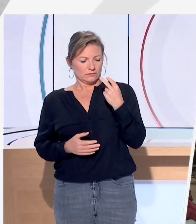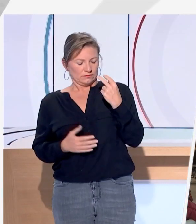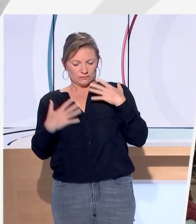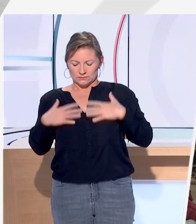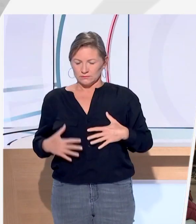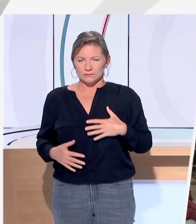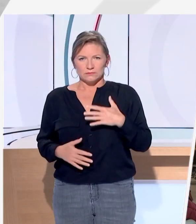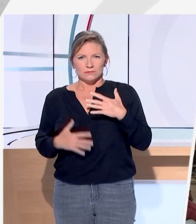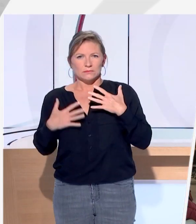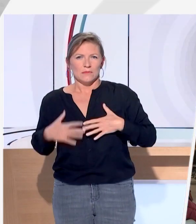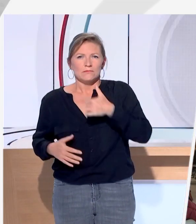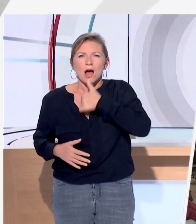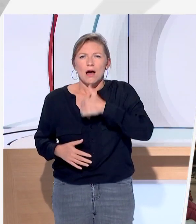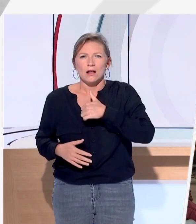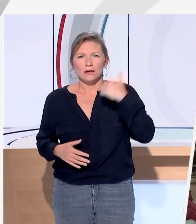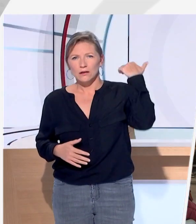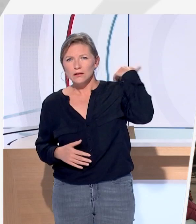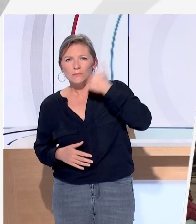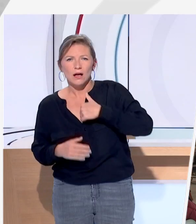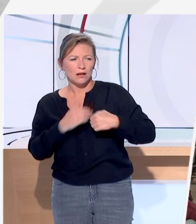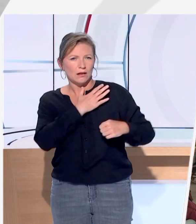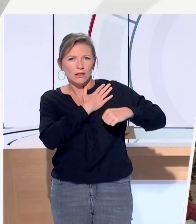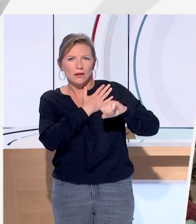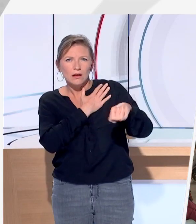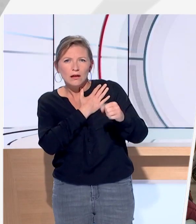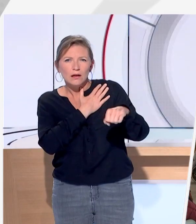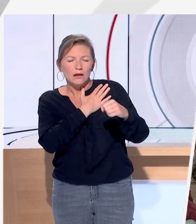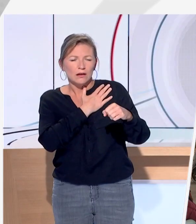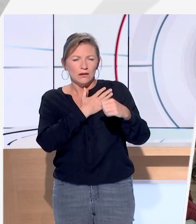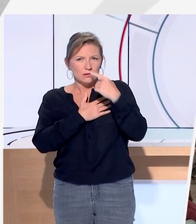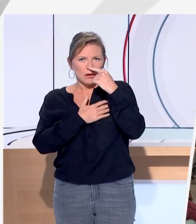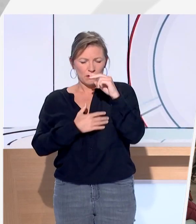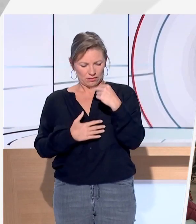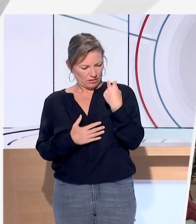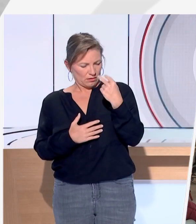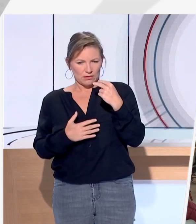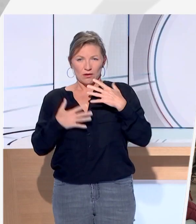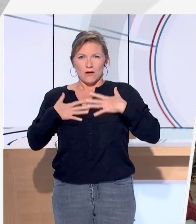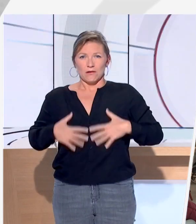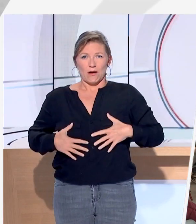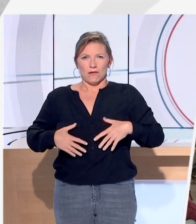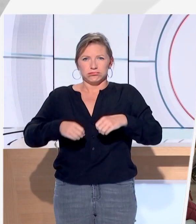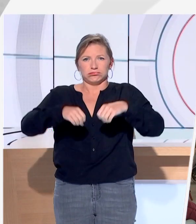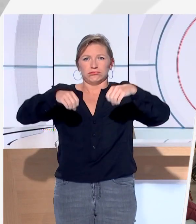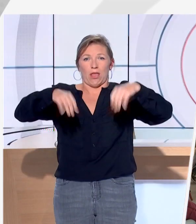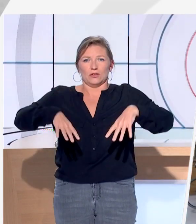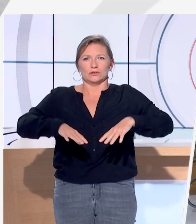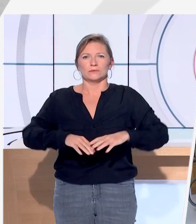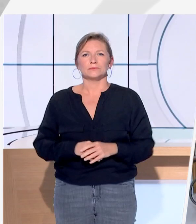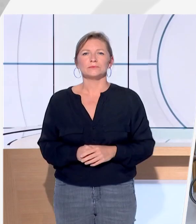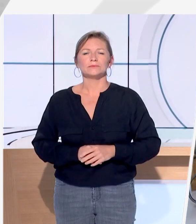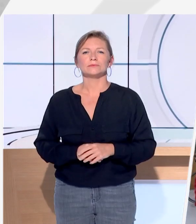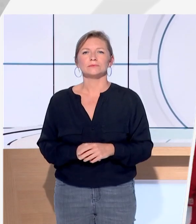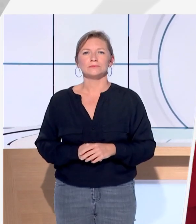douleurs qui arrivent, des maux de dos, des maux d'épaule, etc., des tendinites. Et effectivement, au bout d'un moment, le corps lâche.